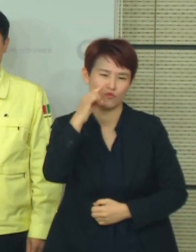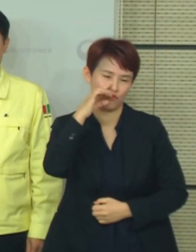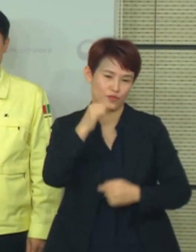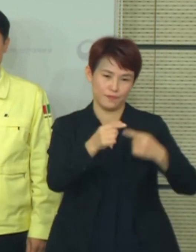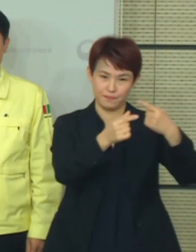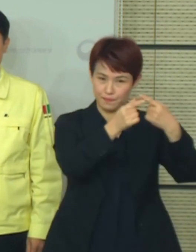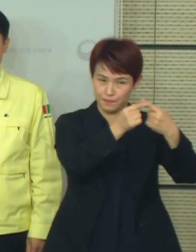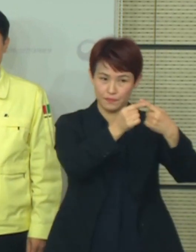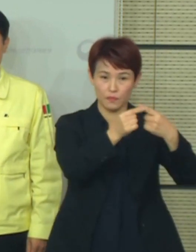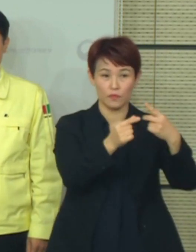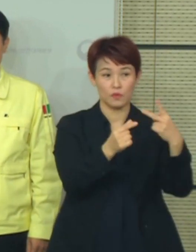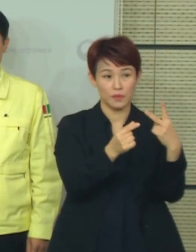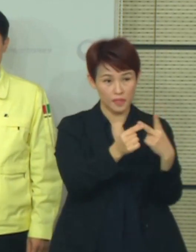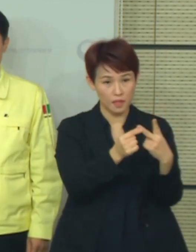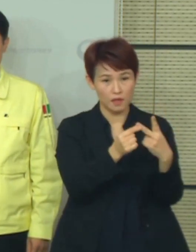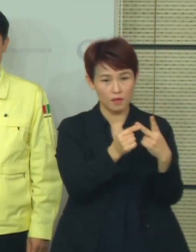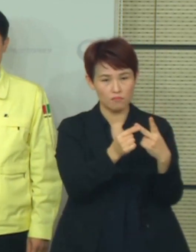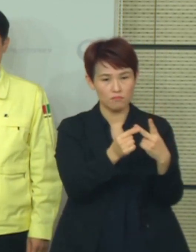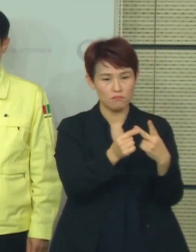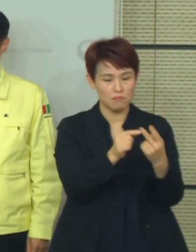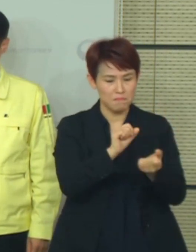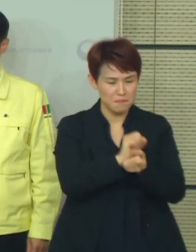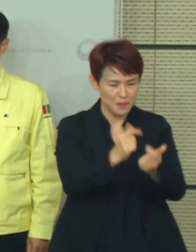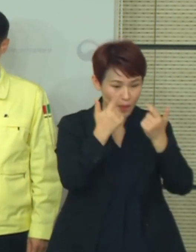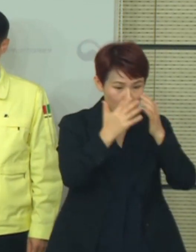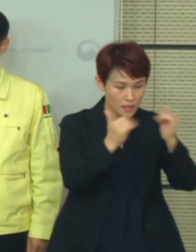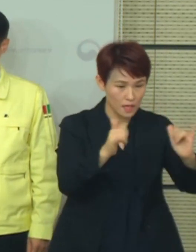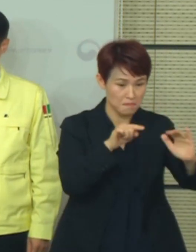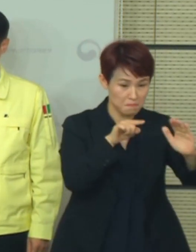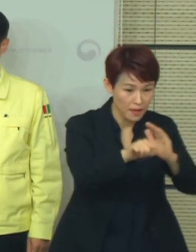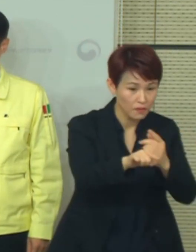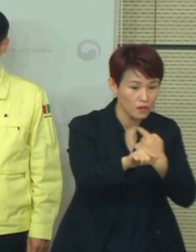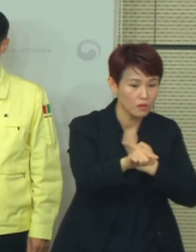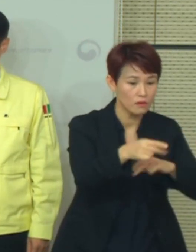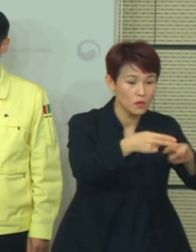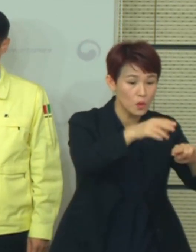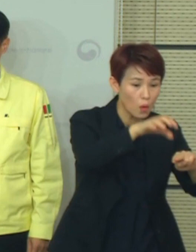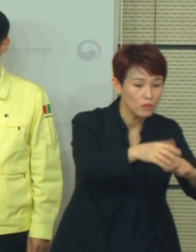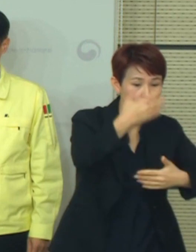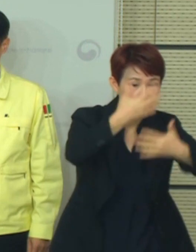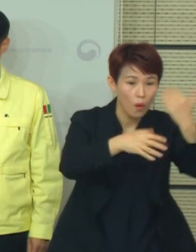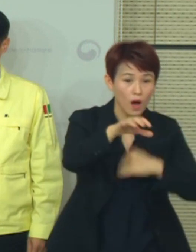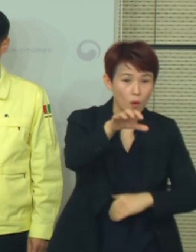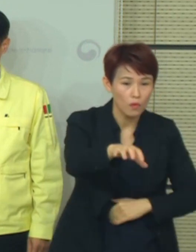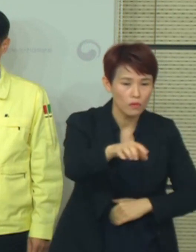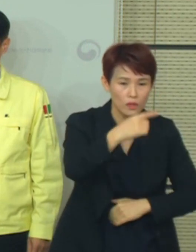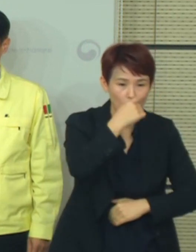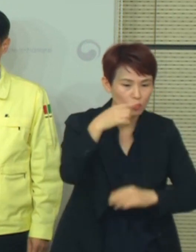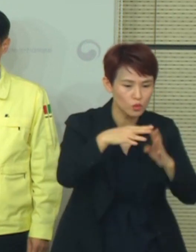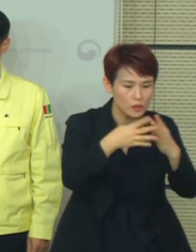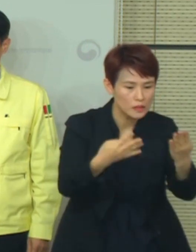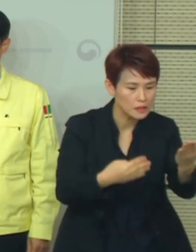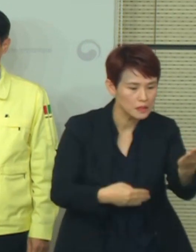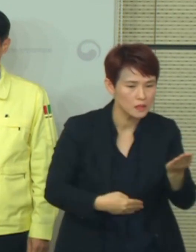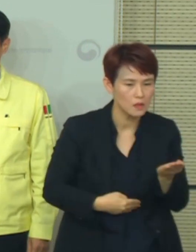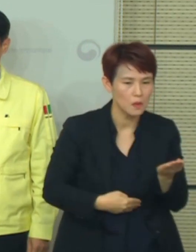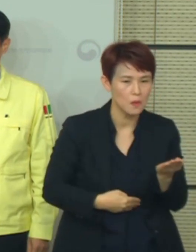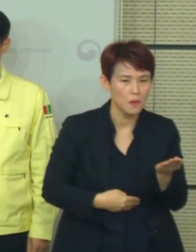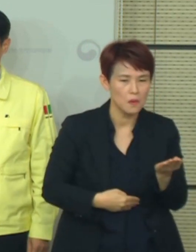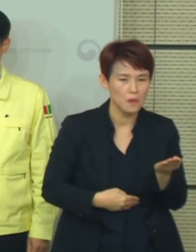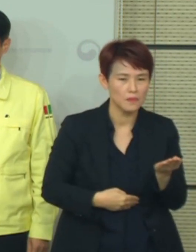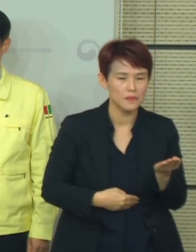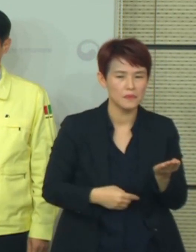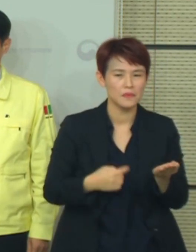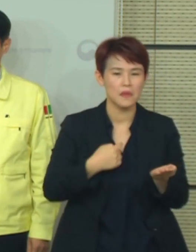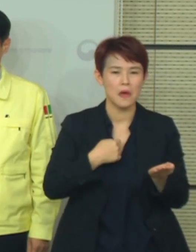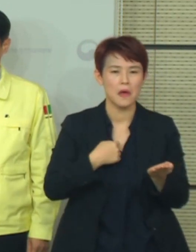부탁드리고 또 지금 보면 이제 확진자가 방문했던 식당이나 영화관에 그 영수증을 구매해서 가짜 접촉자